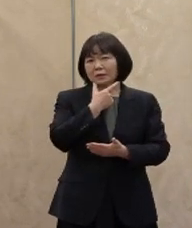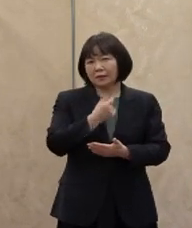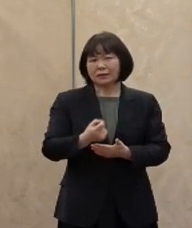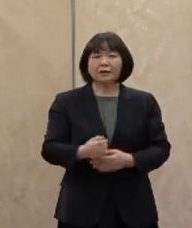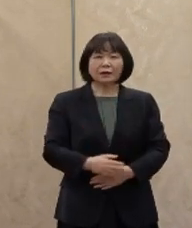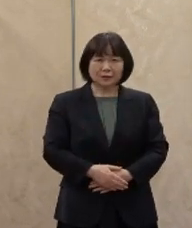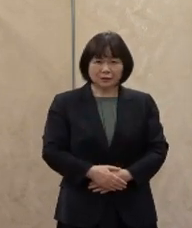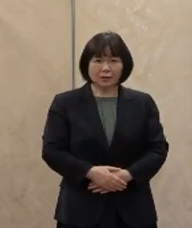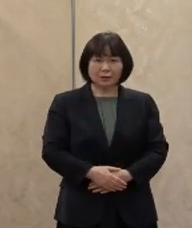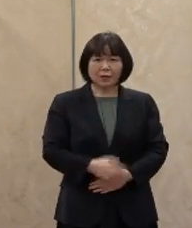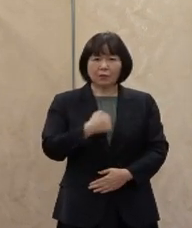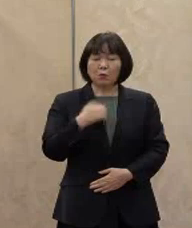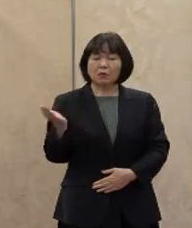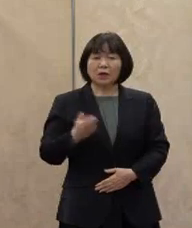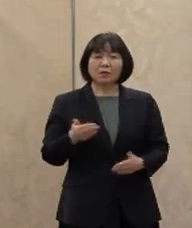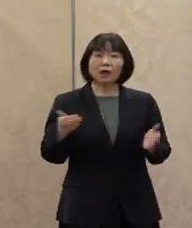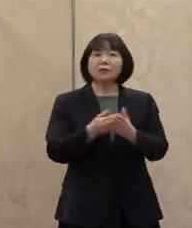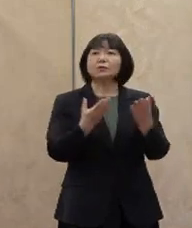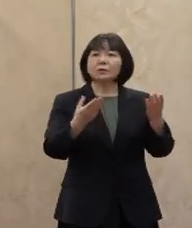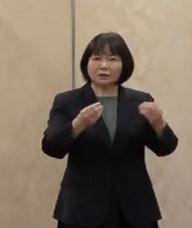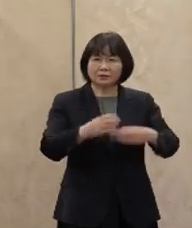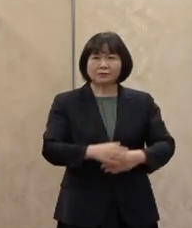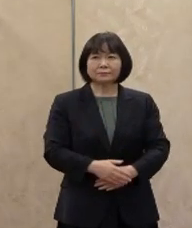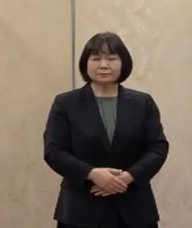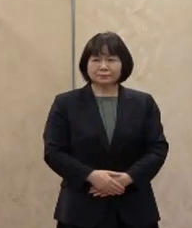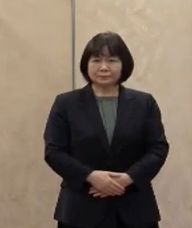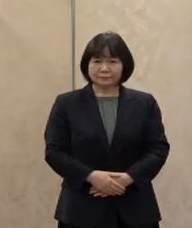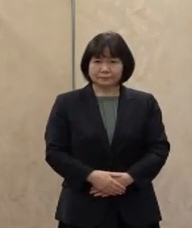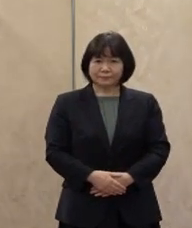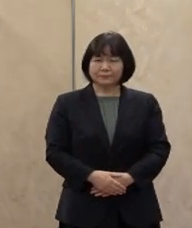思います。僕からは以上です。